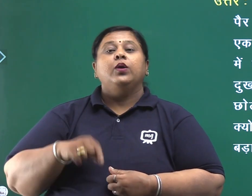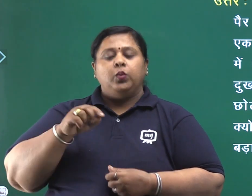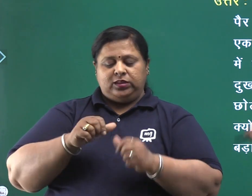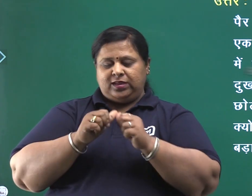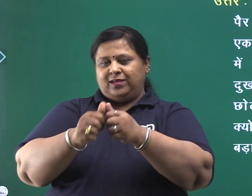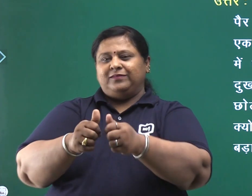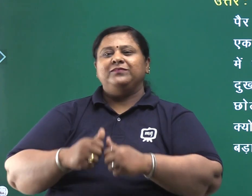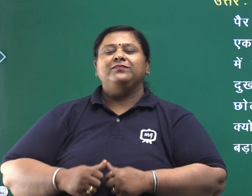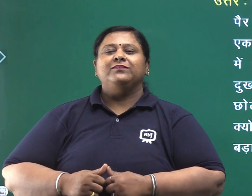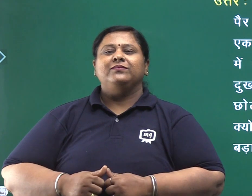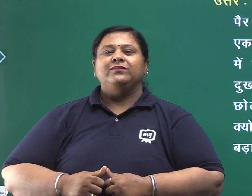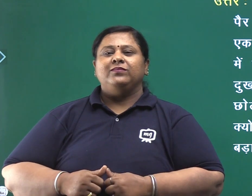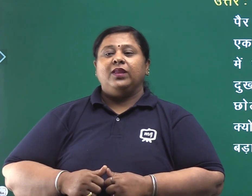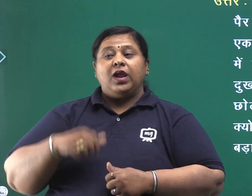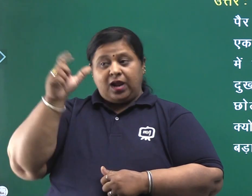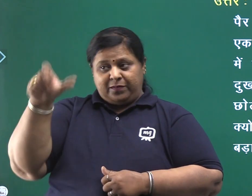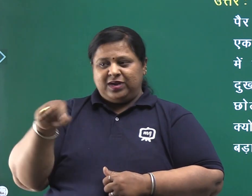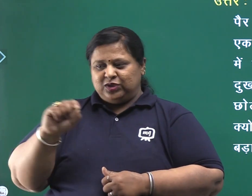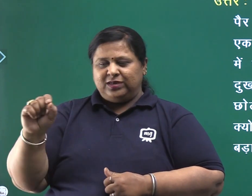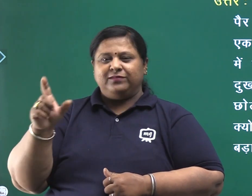उत्तर है, कबीर जी